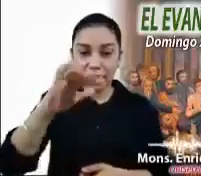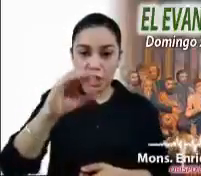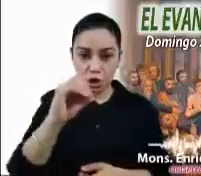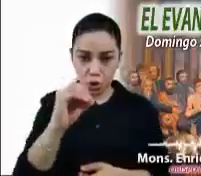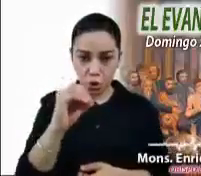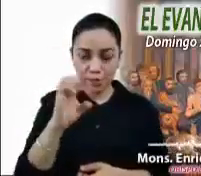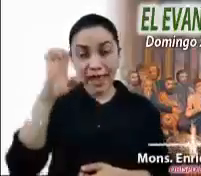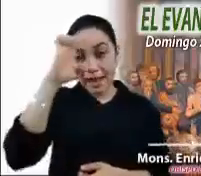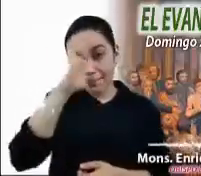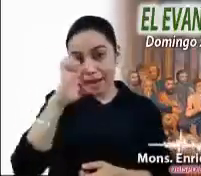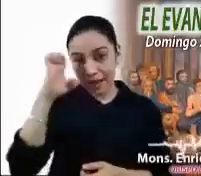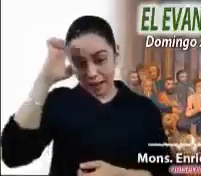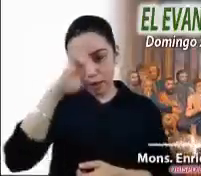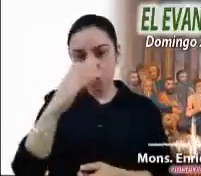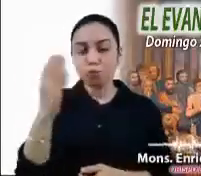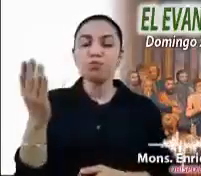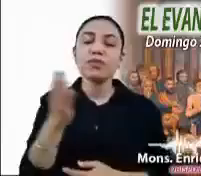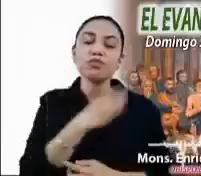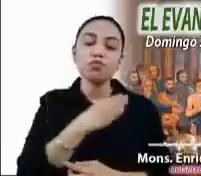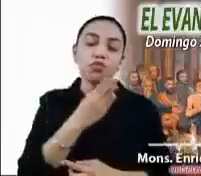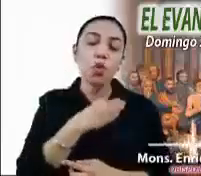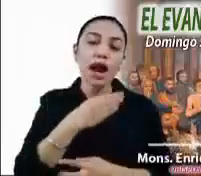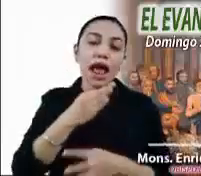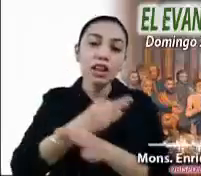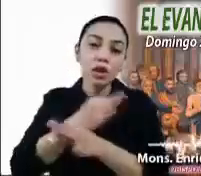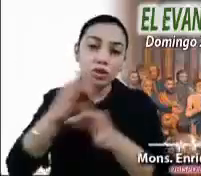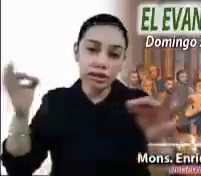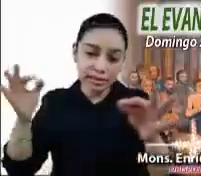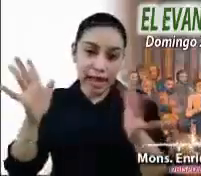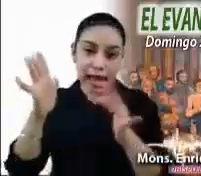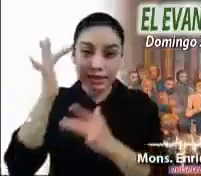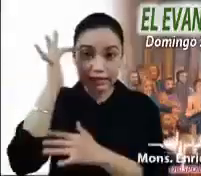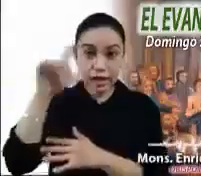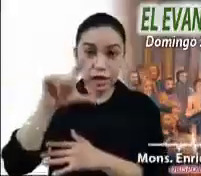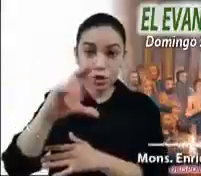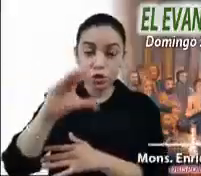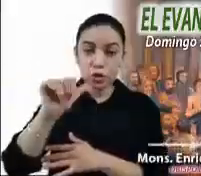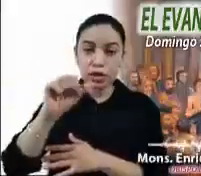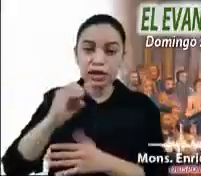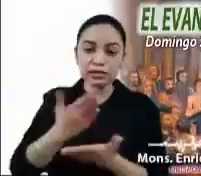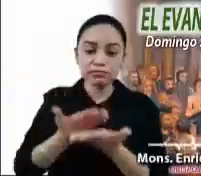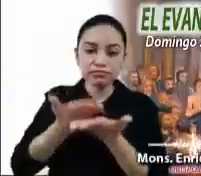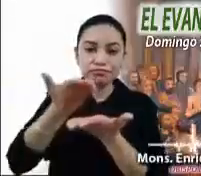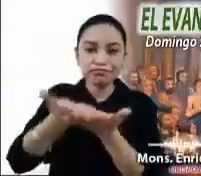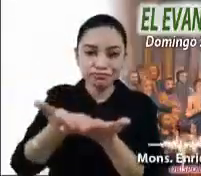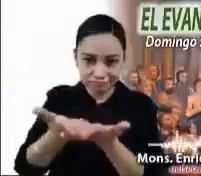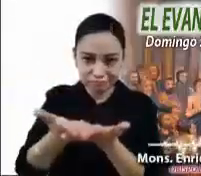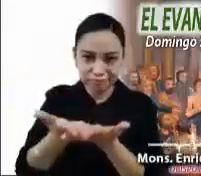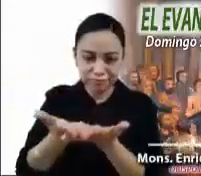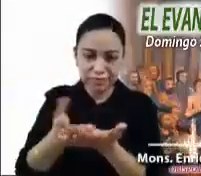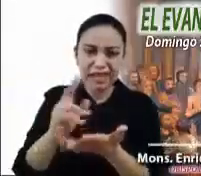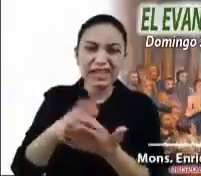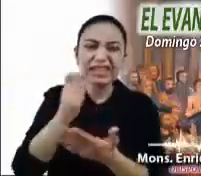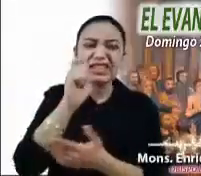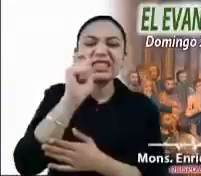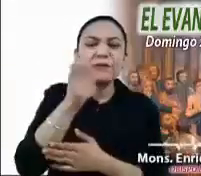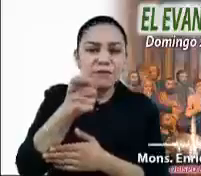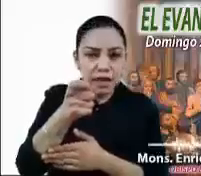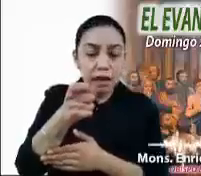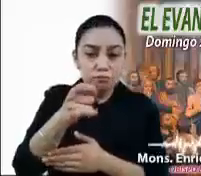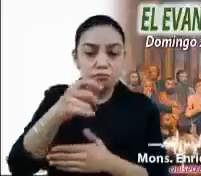el inicio de la misión de Jesús, tomada desde el ambiente de los griegos clásicos, tiene un significado muy